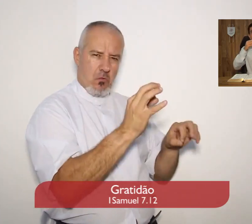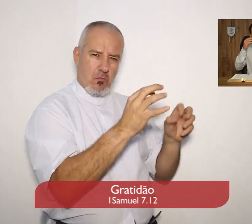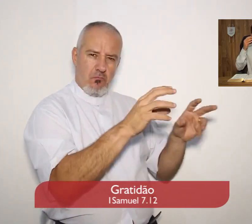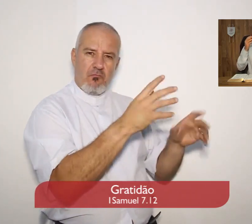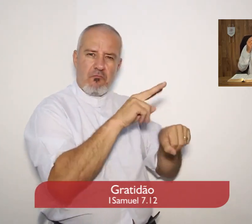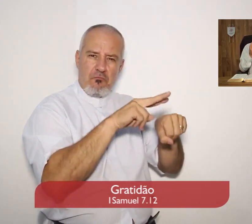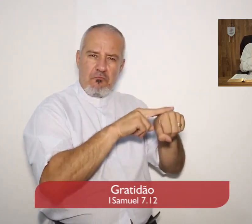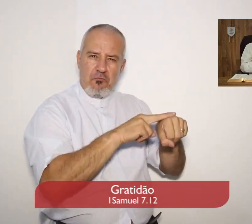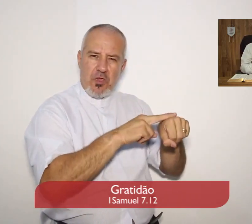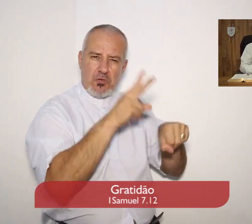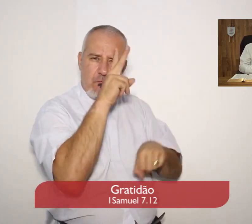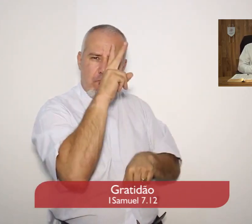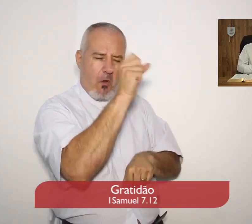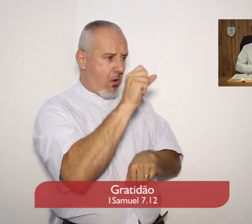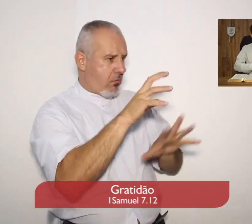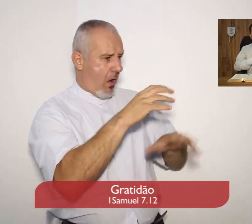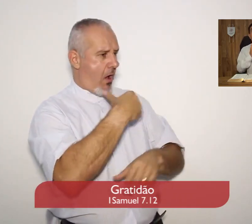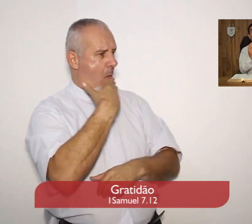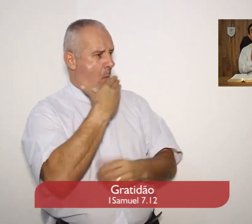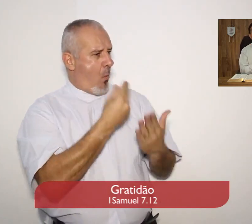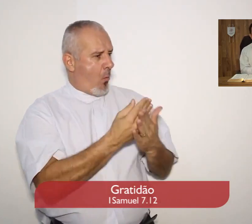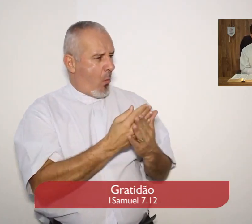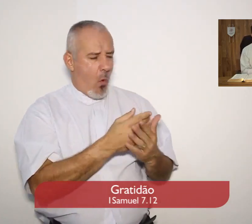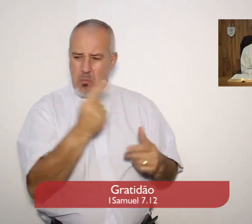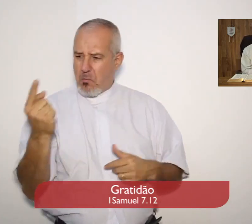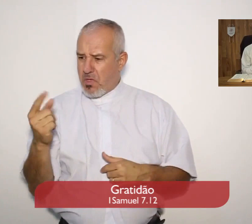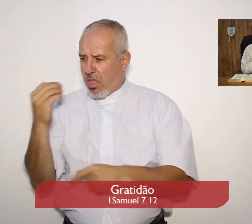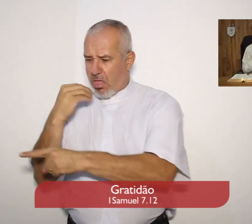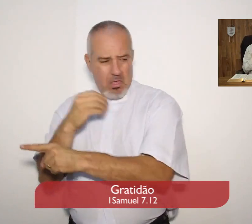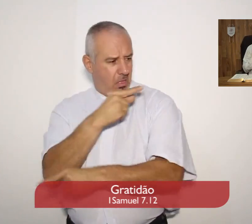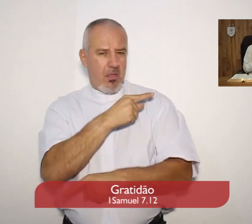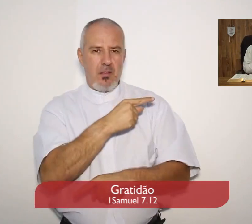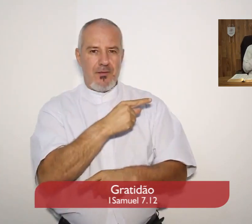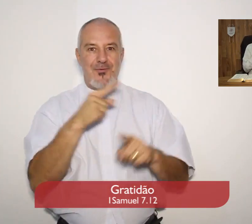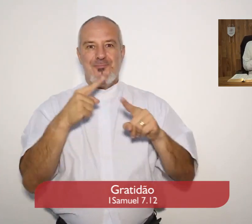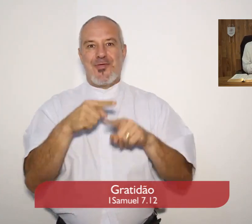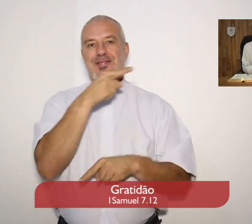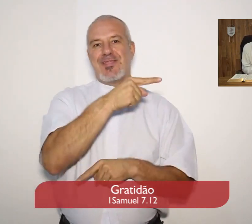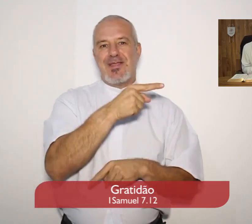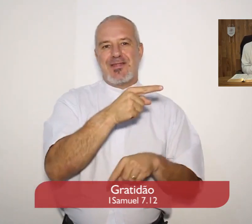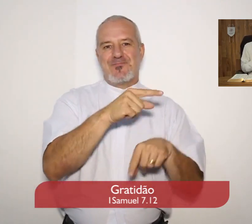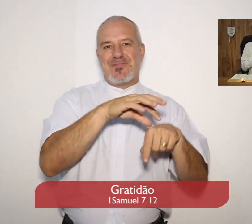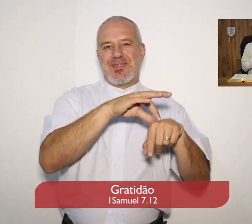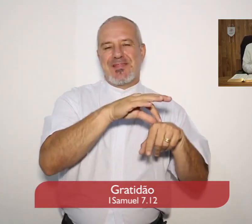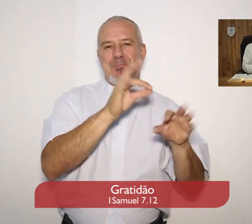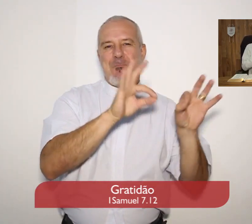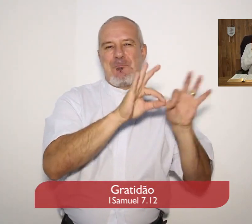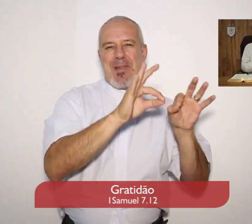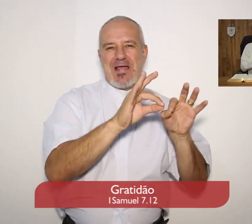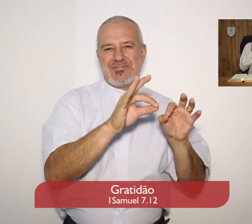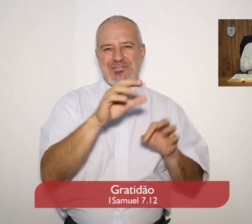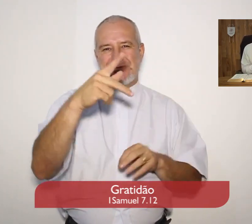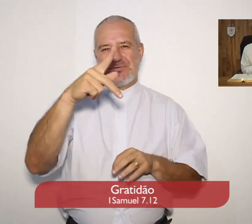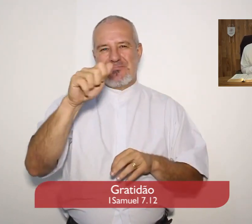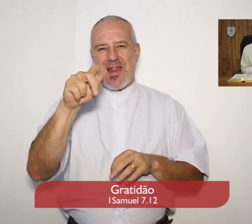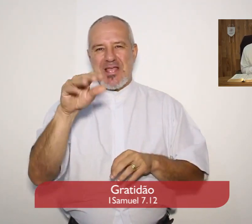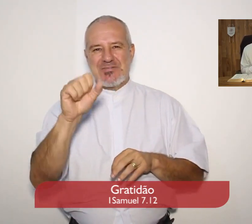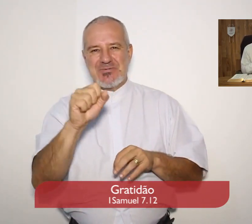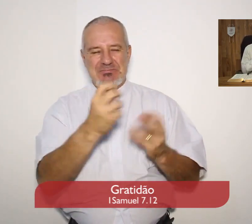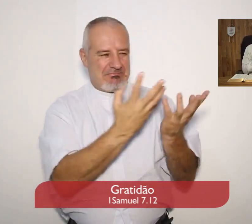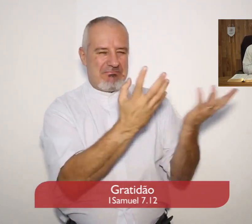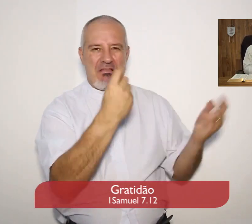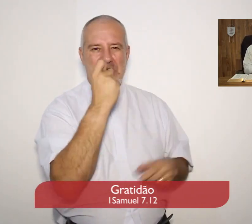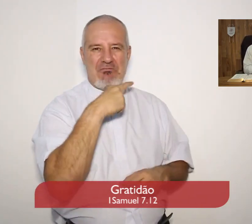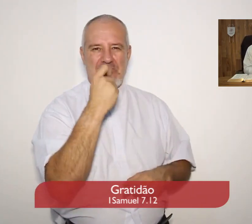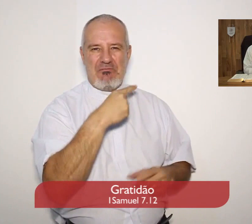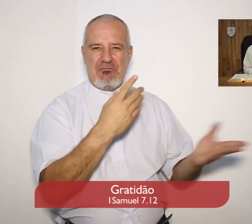nova folhagem e para gerar graça e gerar esperança. Nós precisamos de entender que existem tempos difíceis